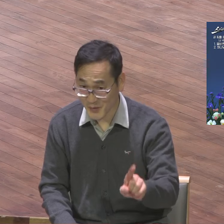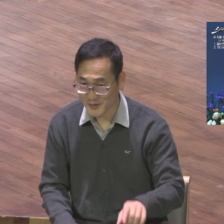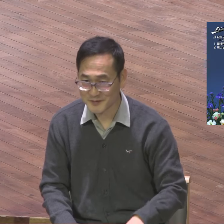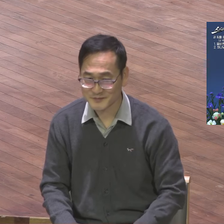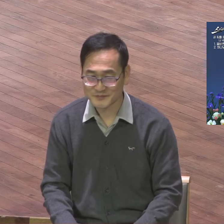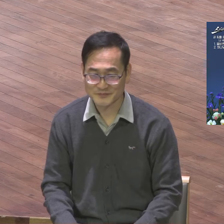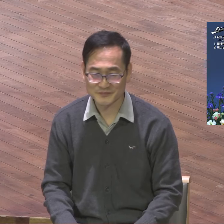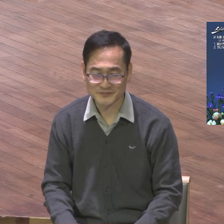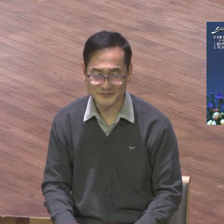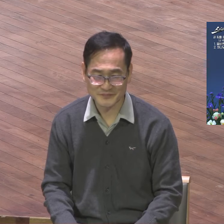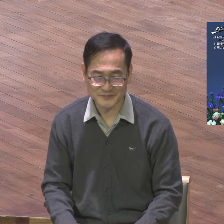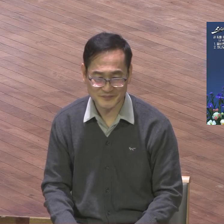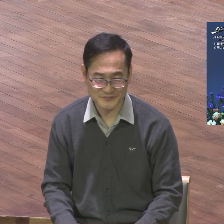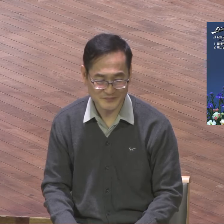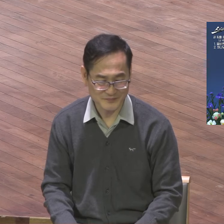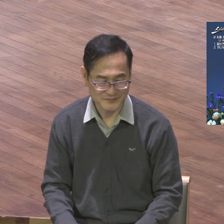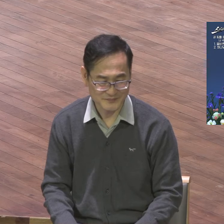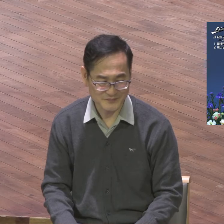그게 뭐냐?